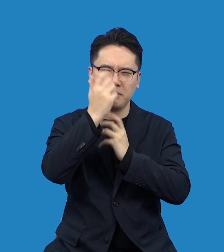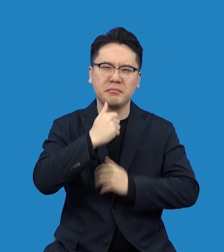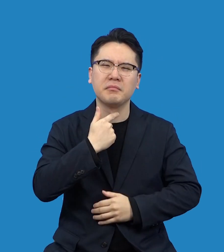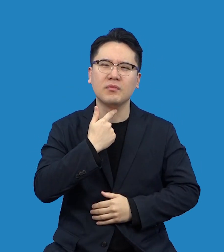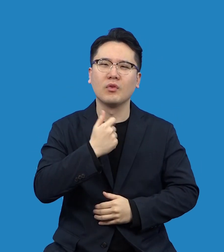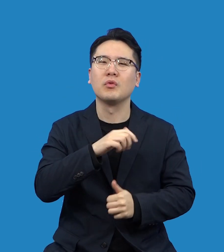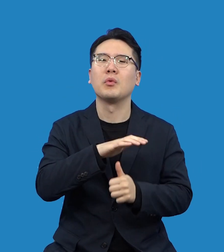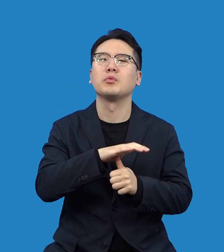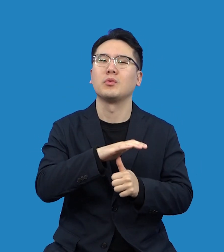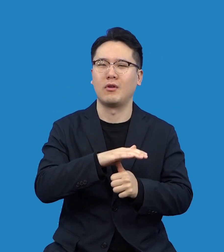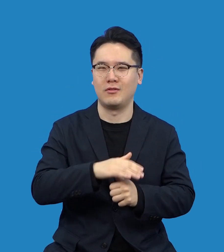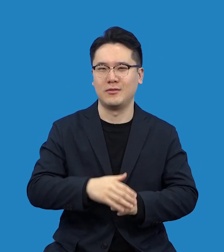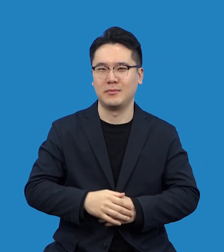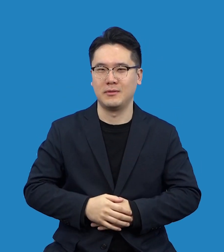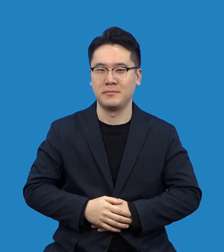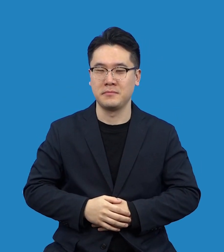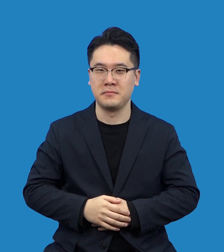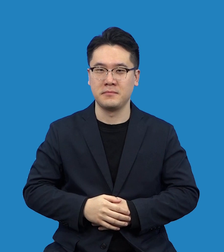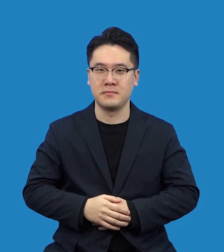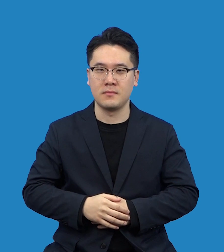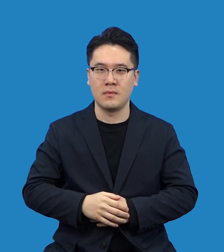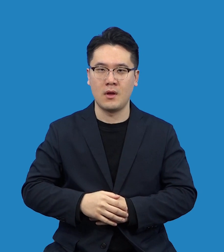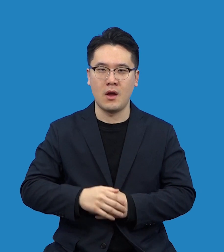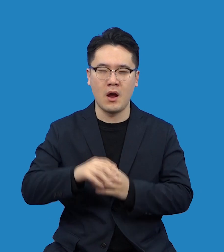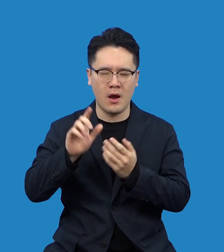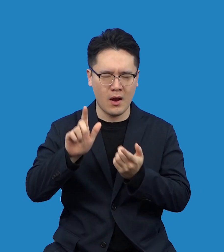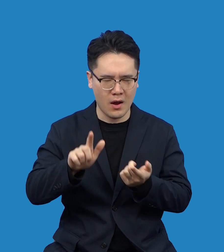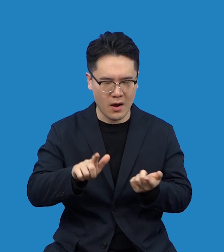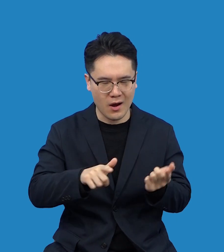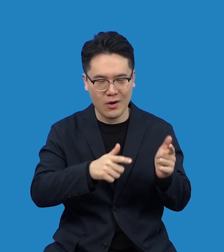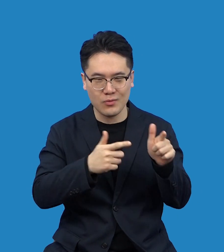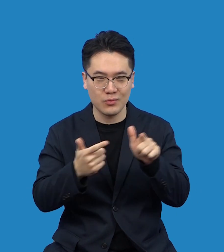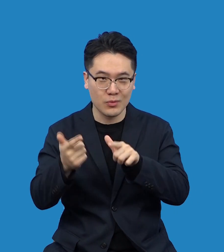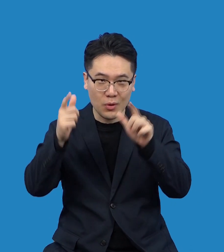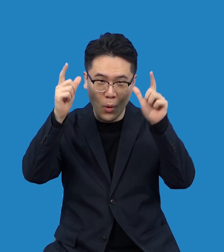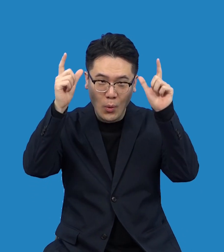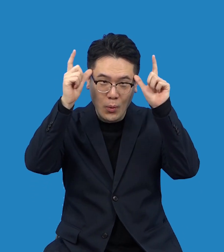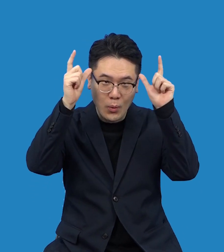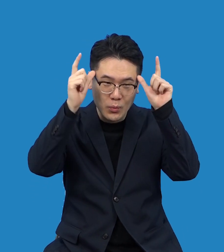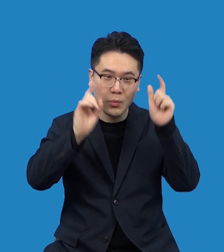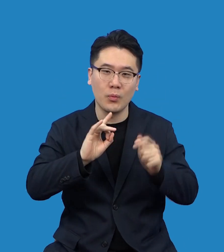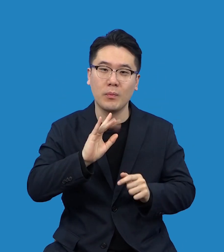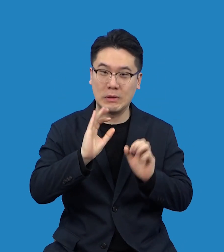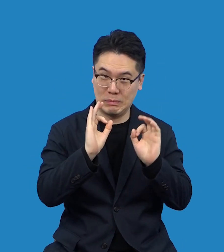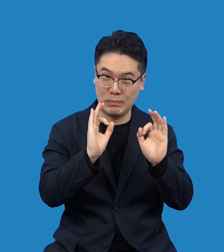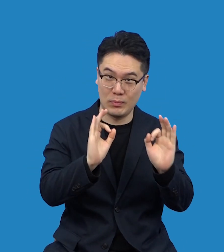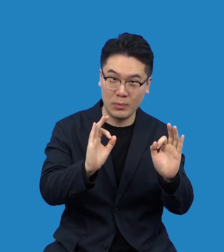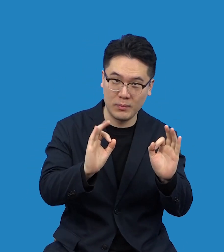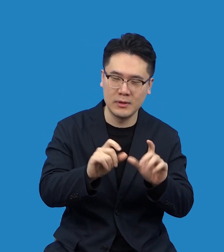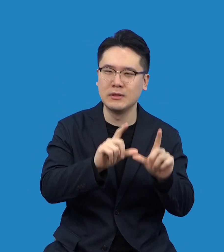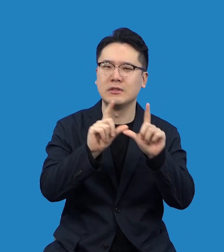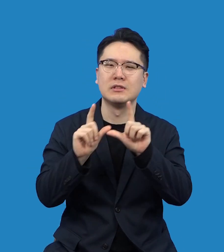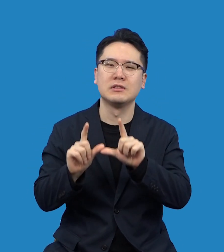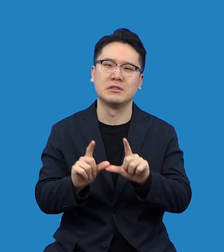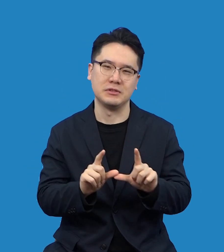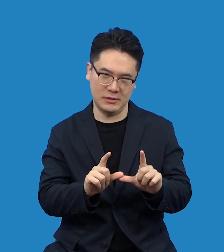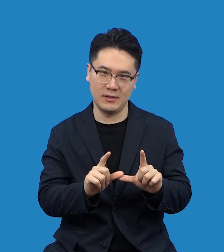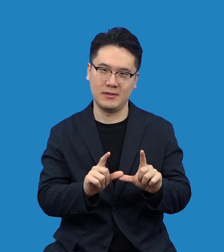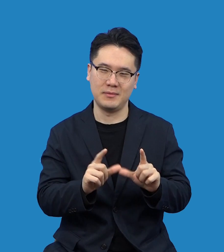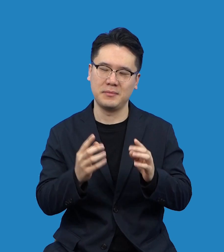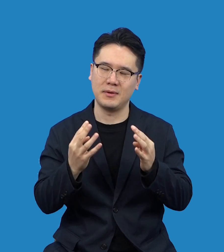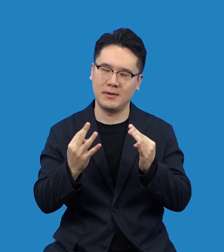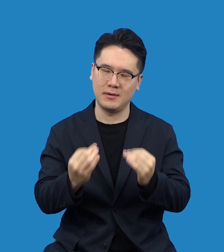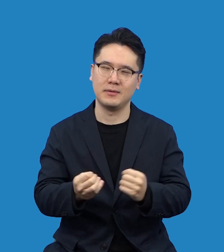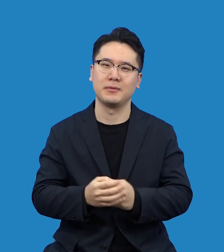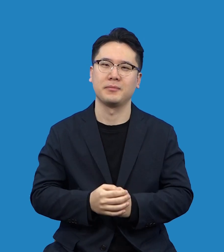온종일 소만 바라보며 지낸 날들이 많았다고 하지요. 소의 눈을